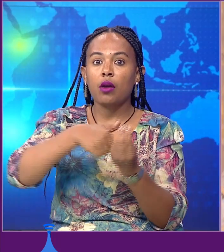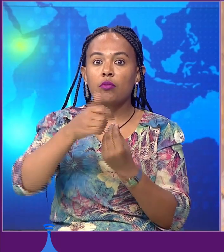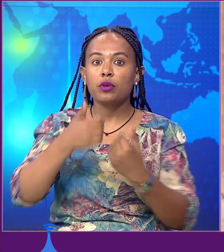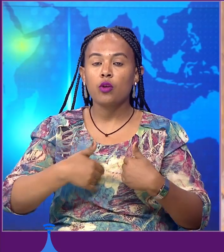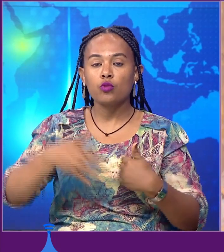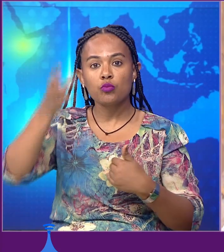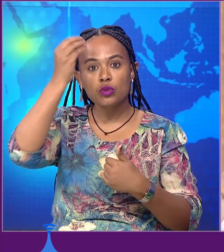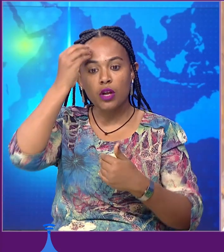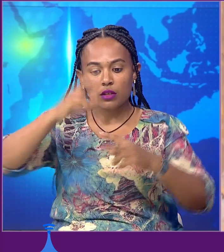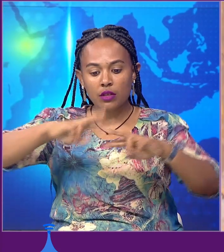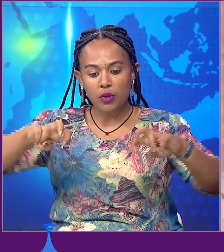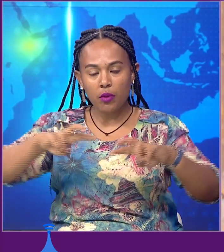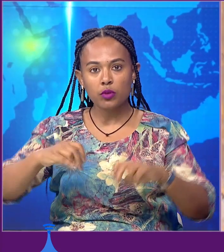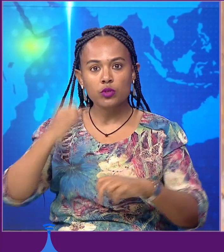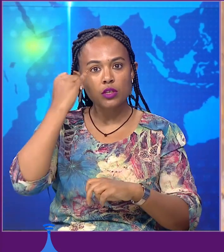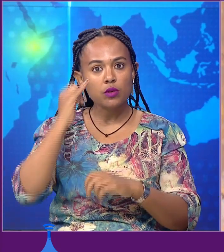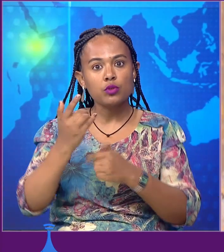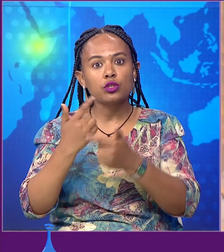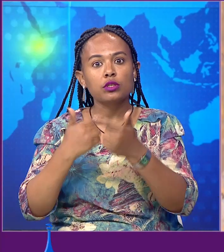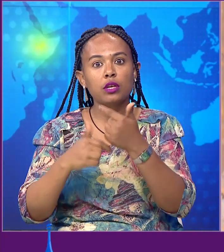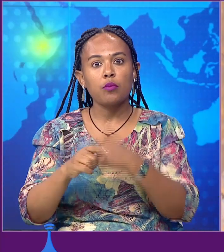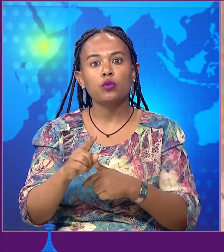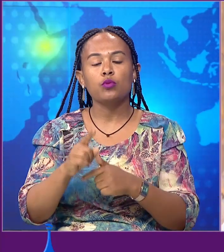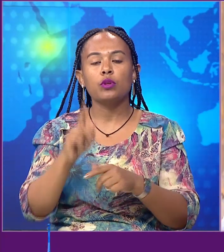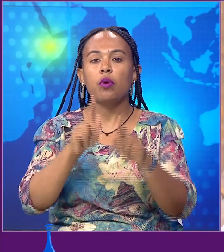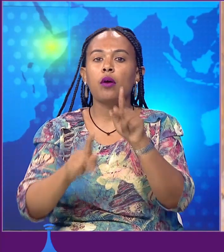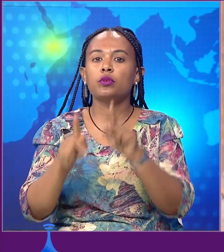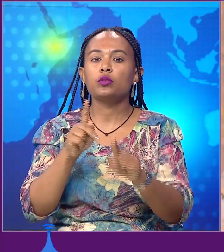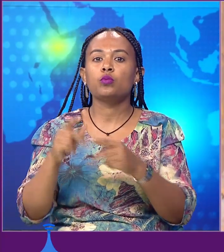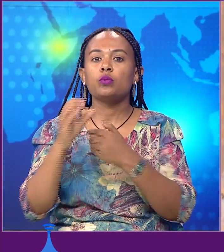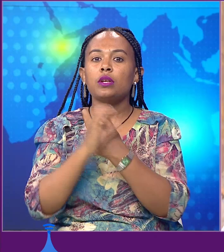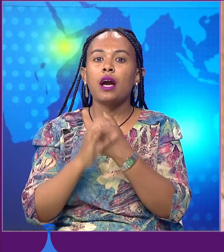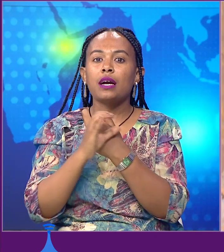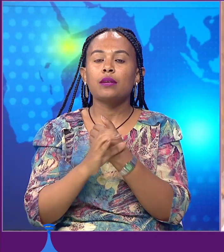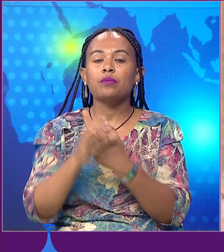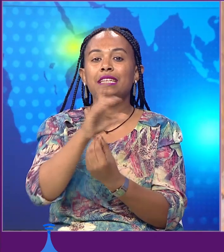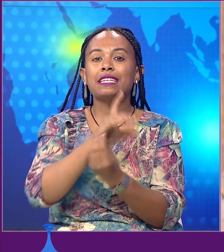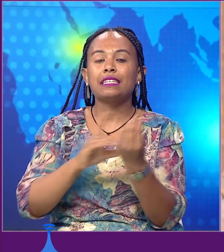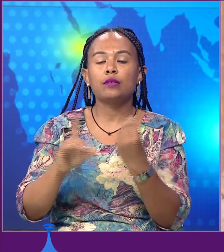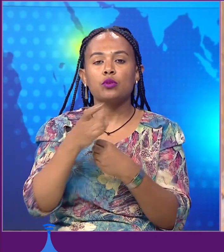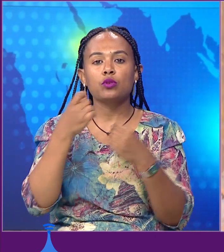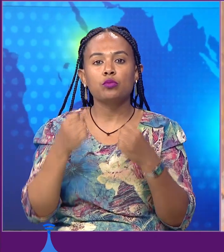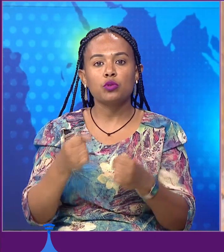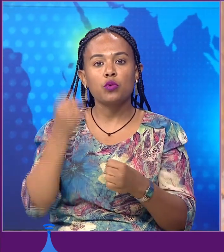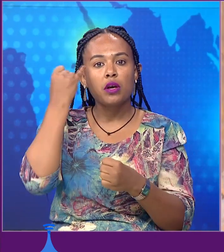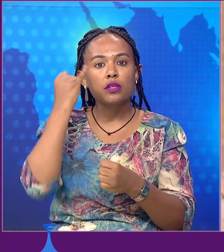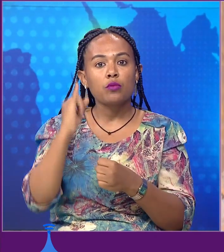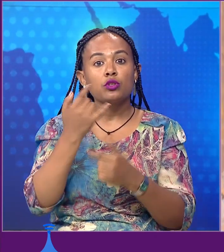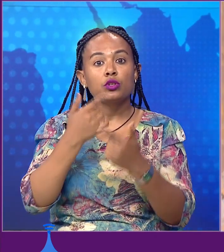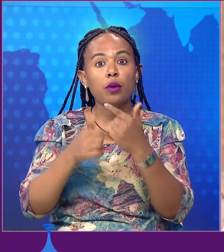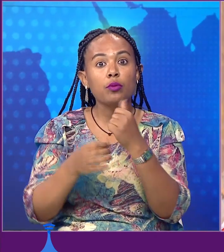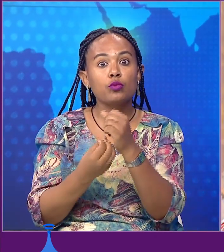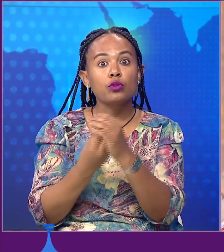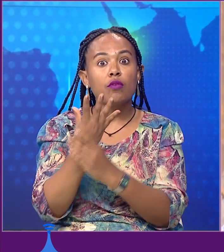ምሁራን ተመራማሪዎች ሀሳቦች እንዲያመጡ ለማህበረሰቡም ለሀገርም ለክልሉም ሊሆኑ የሚችሉ ሀሳቦችን እንዲያመጡ